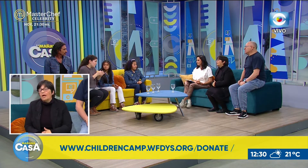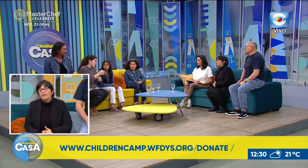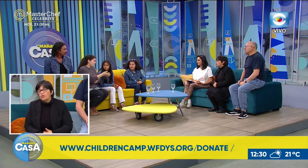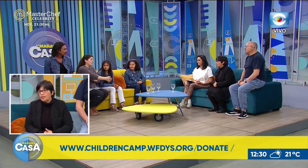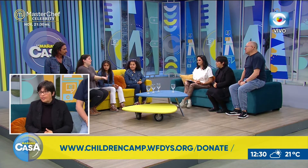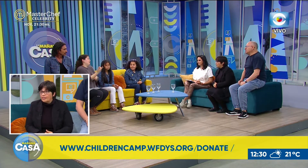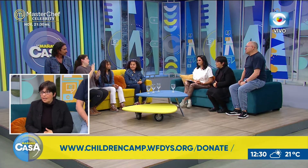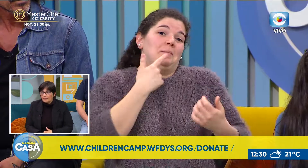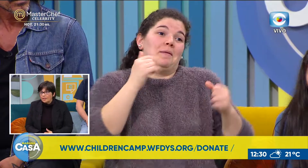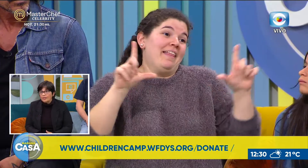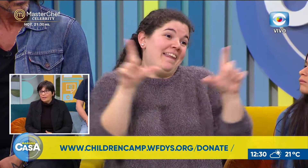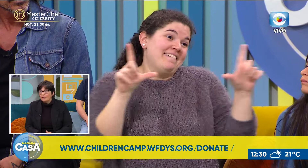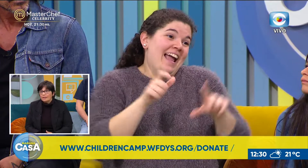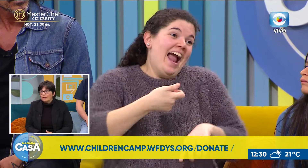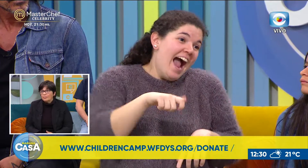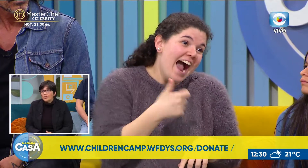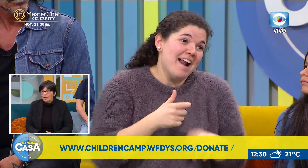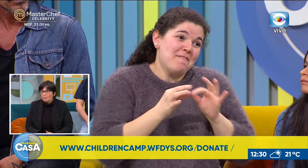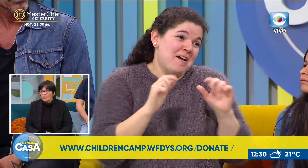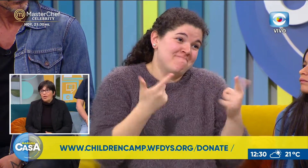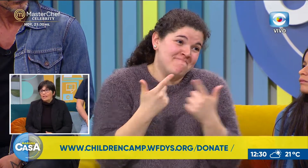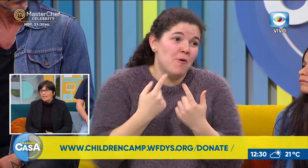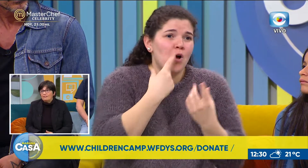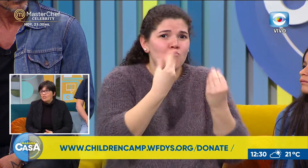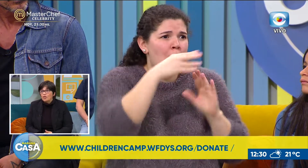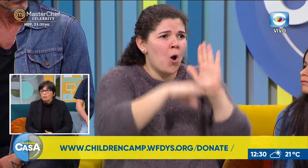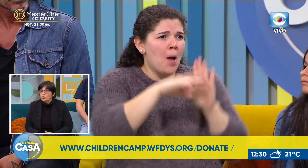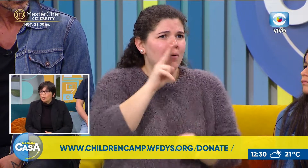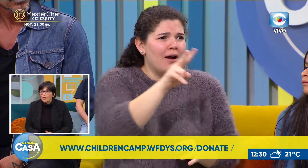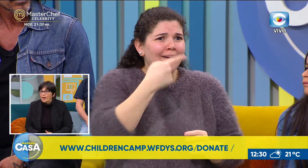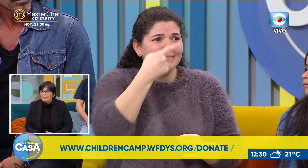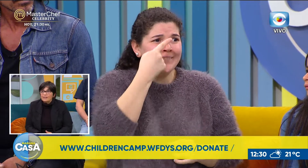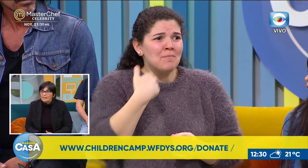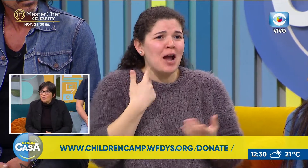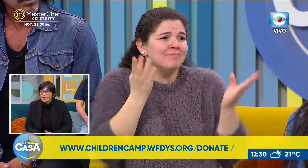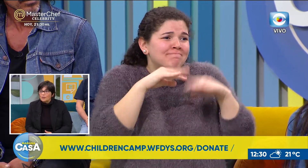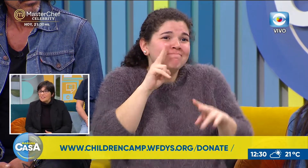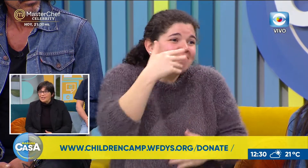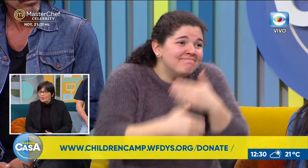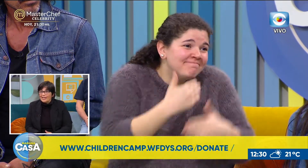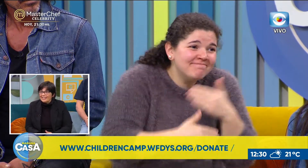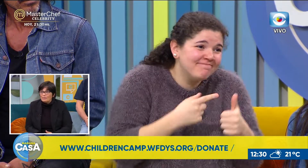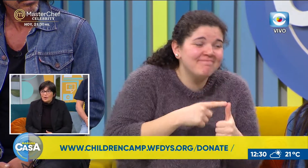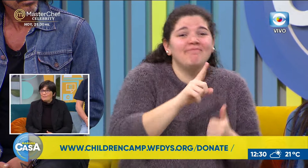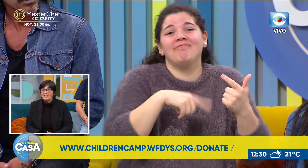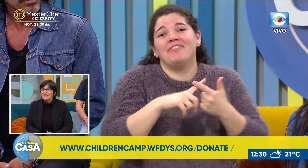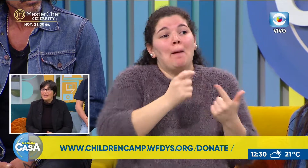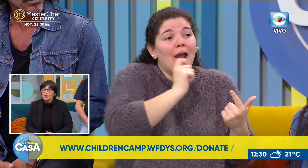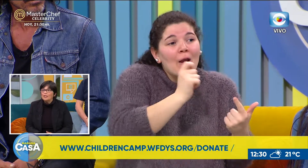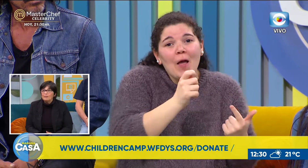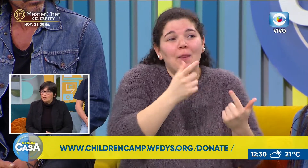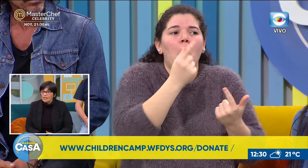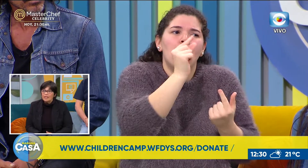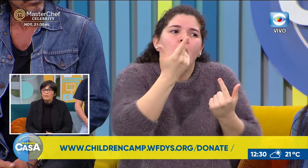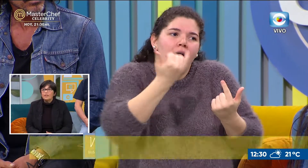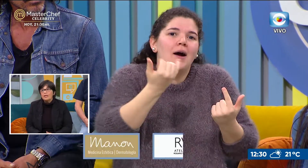A derecho a tener intérprete. Por ejemplo, en la televisión, muchos programas, estamos viendo hace rato que hay cantidad de programas y